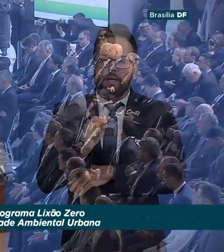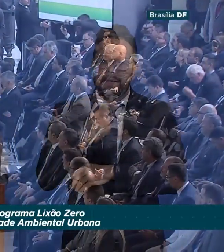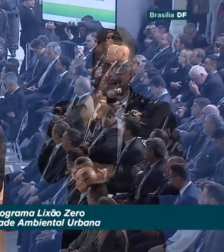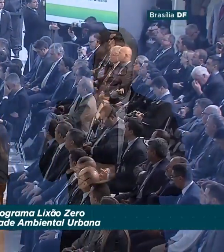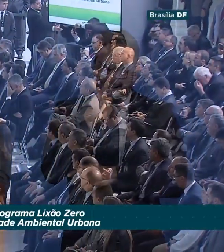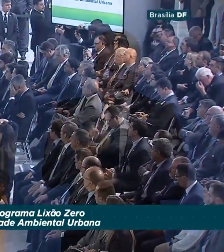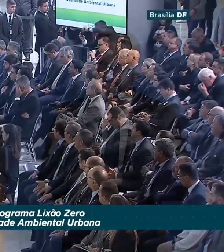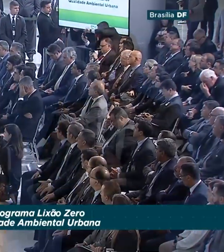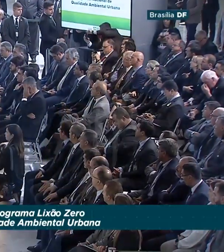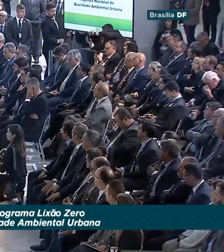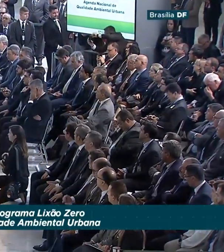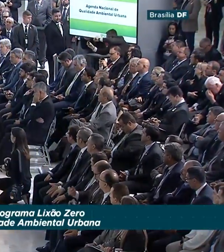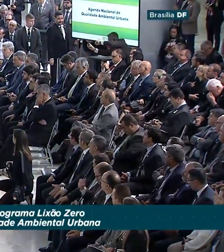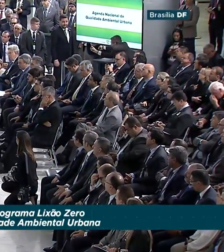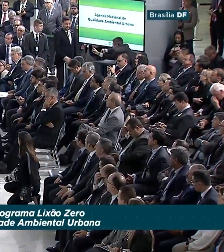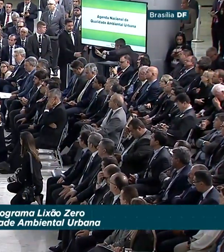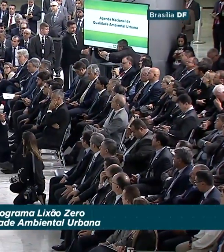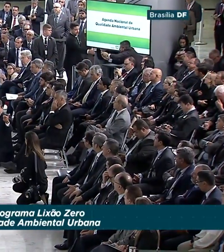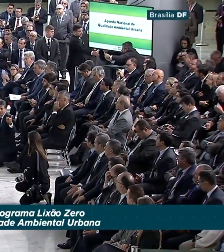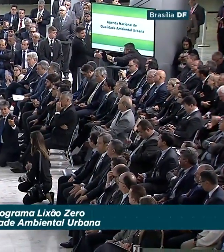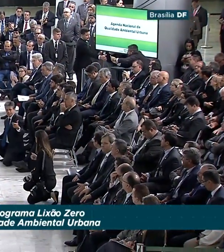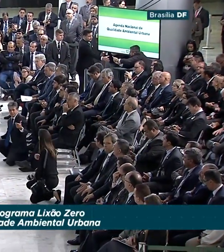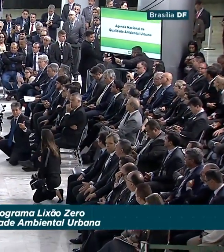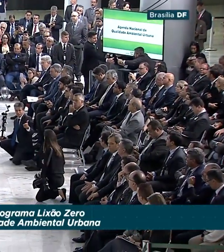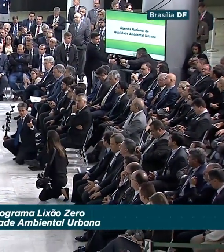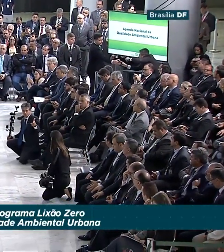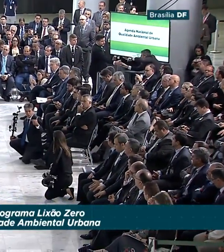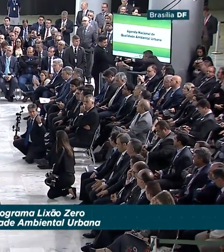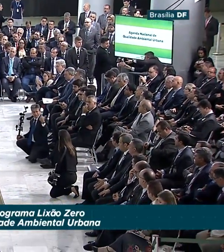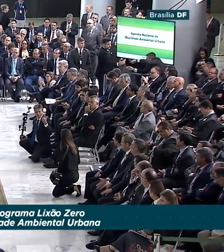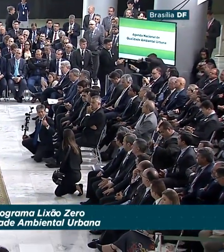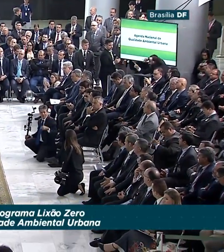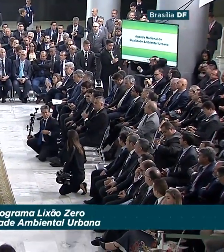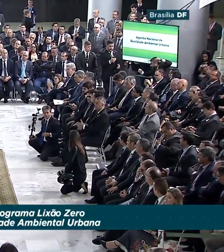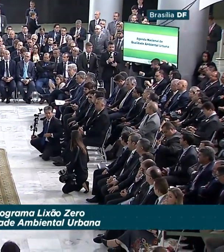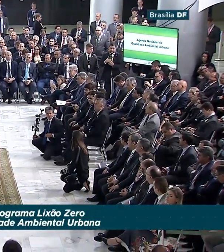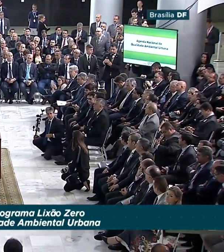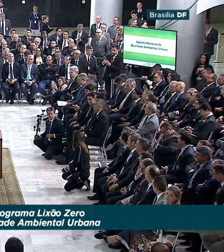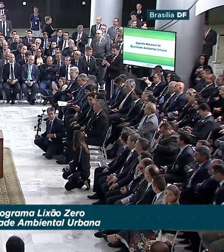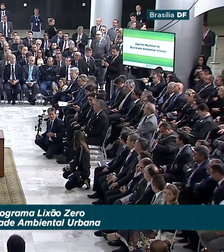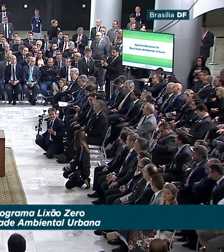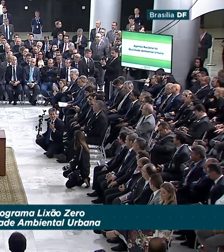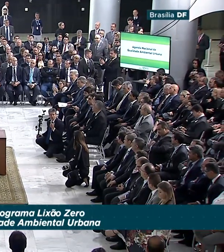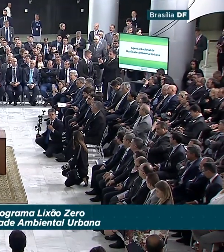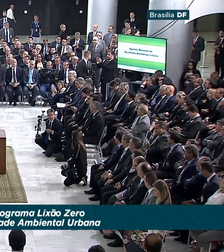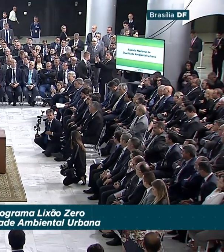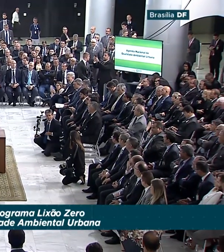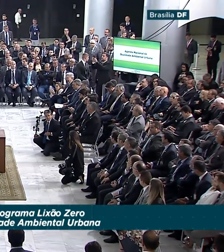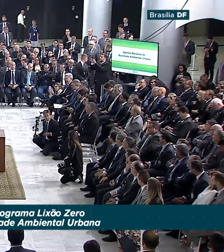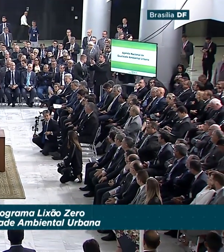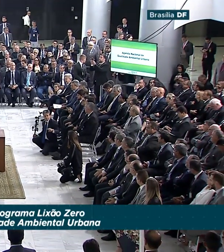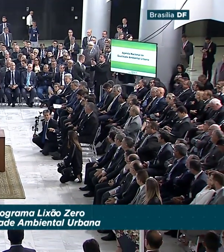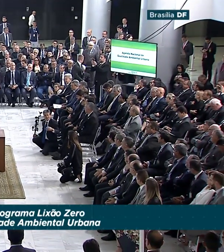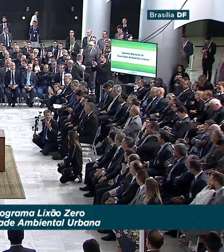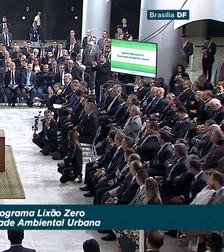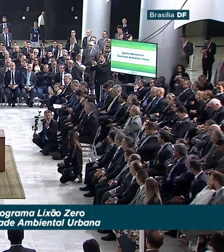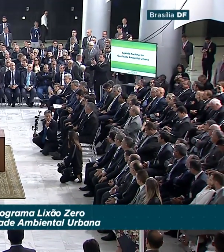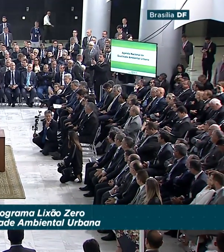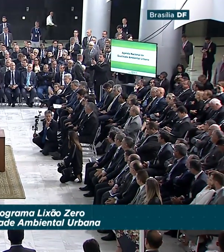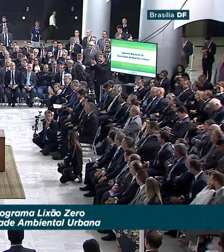do mundo já separa, nós não separamos. O resto do mundo recicla em percentuais elevados, nós apenas em alguns